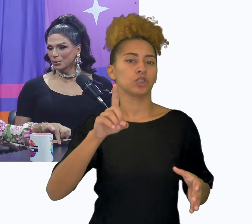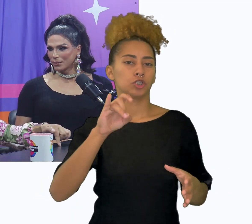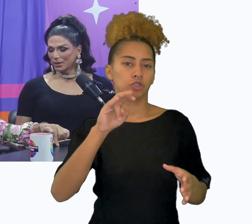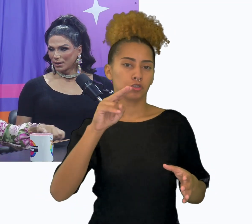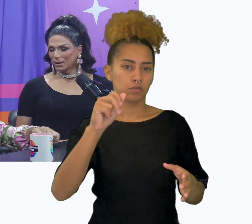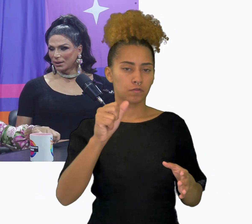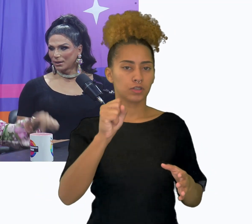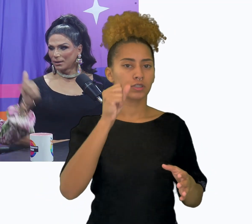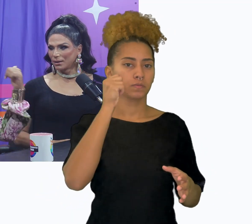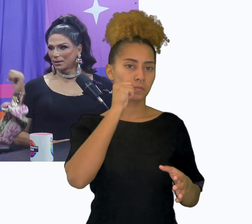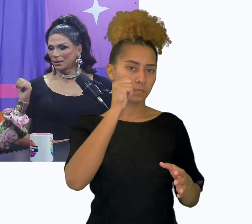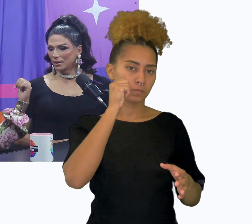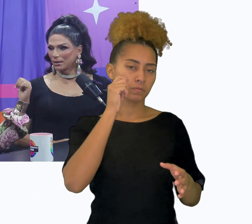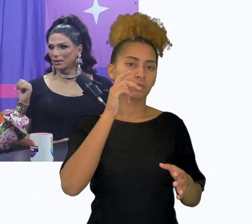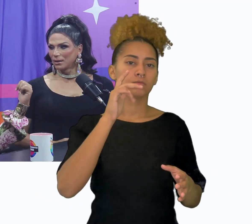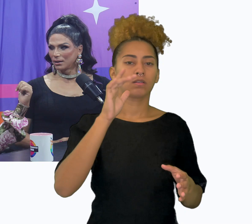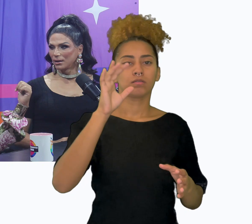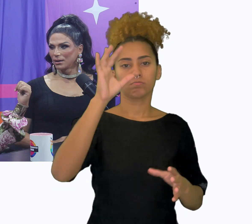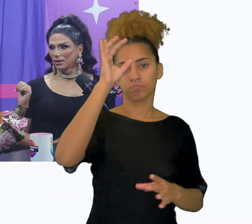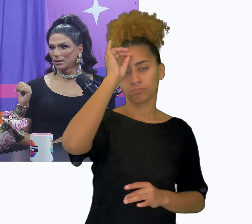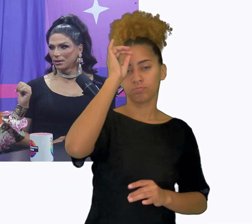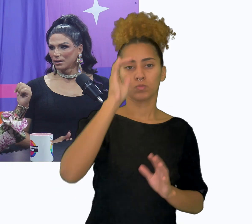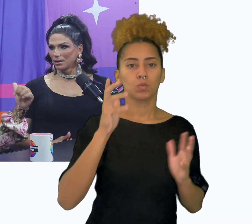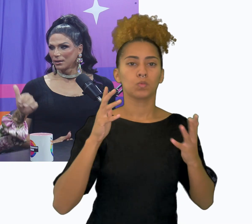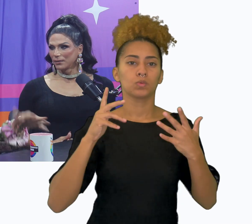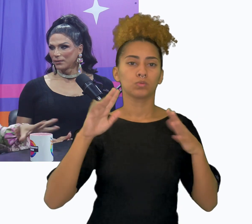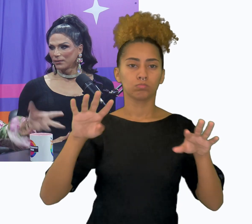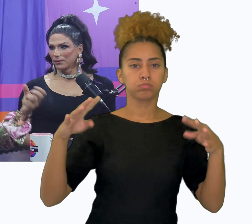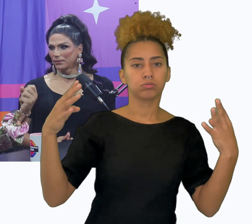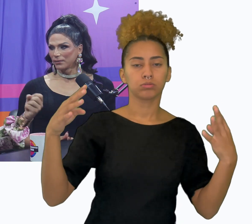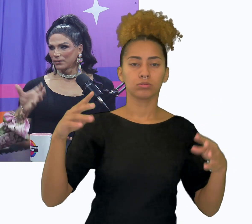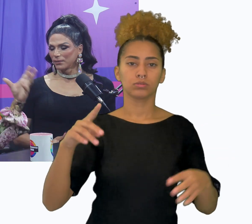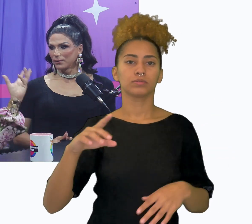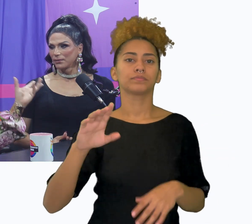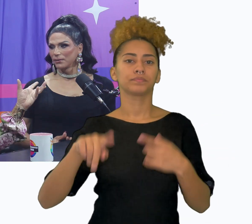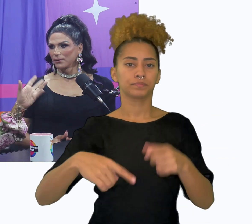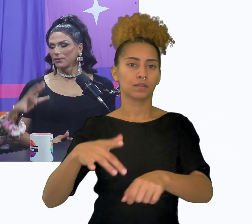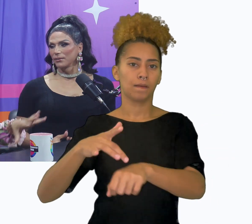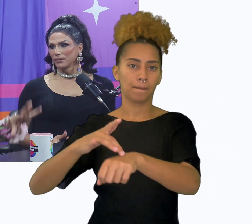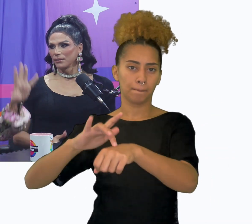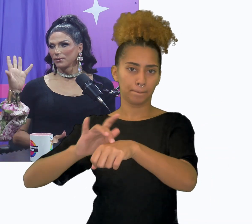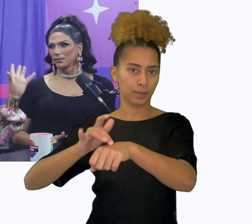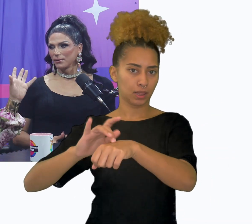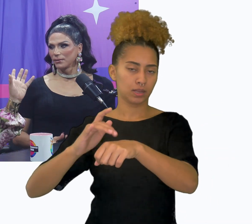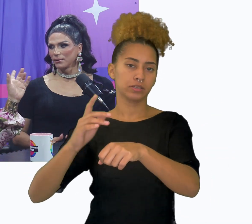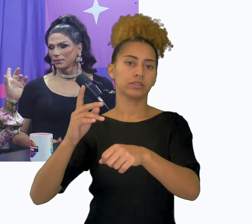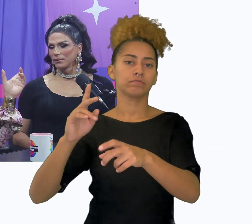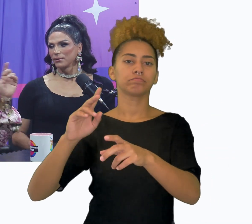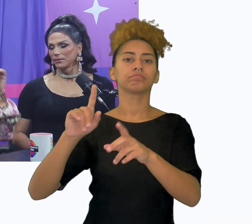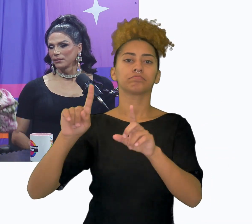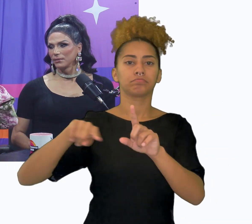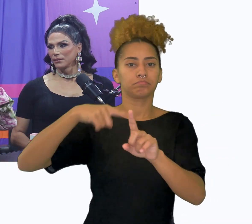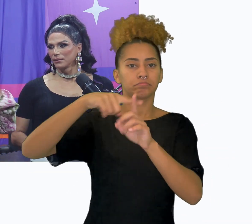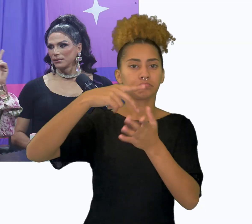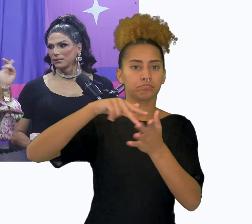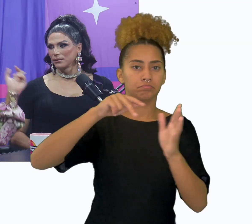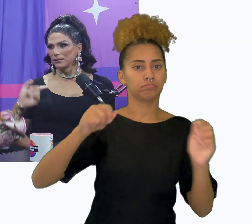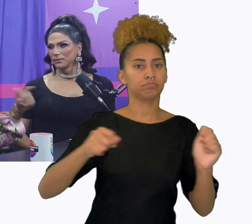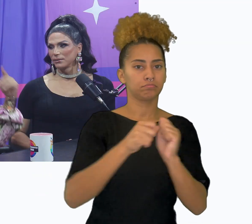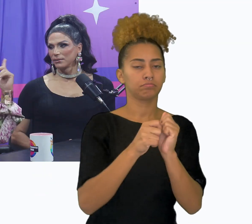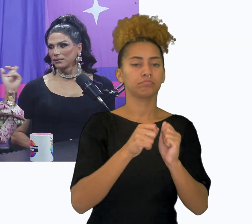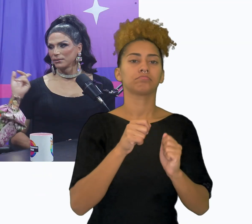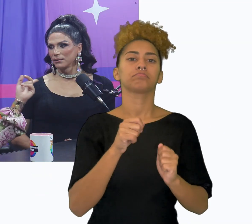divas. Daí entra as bailarinas, né? A Colares leva, entra a levada